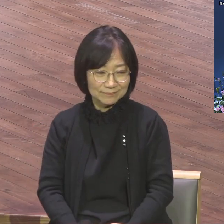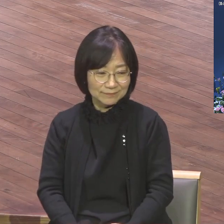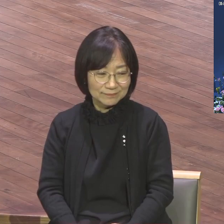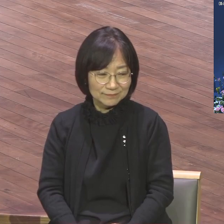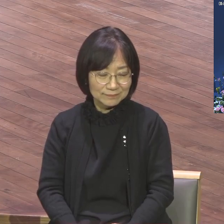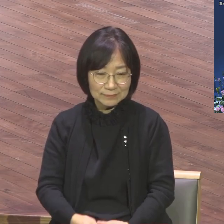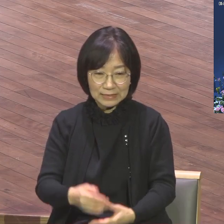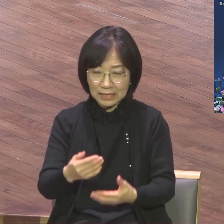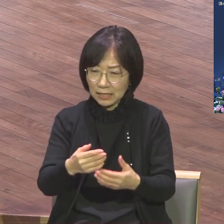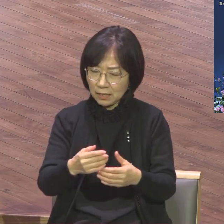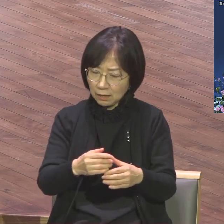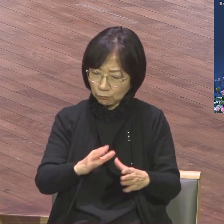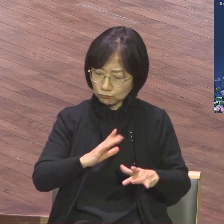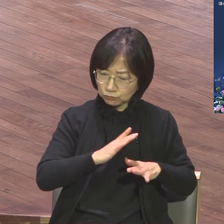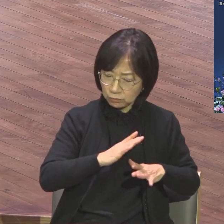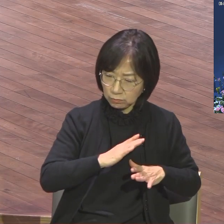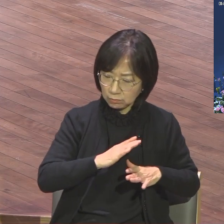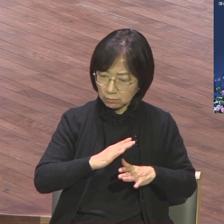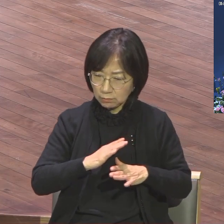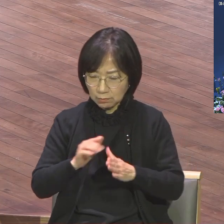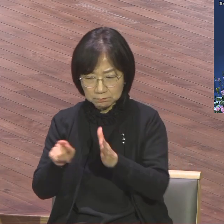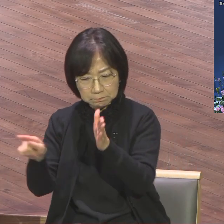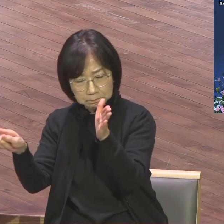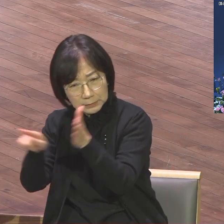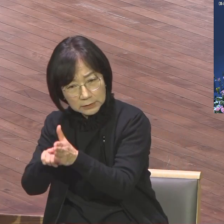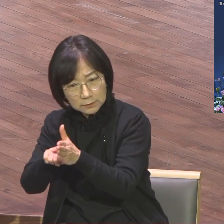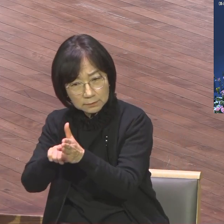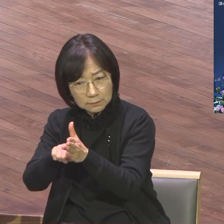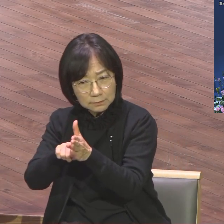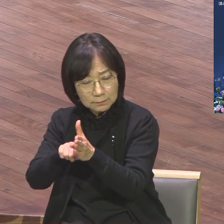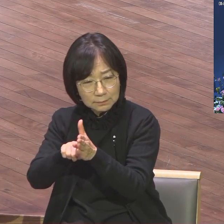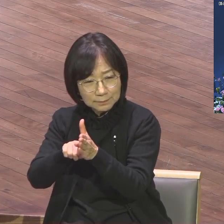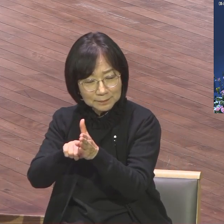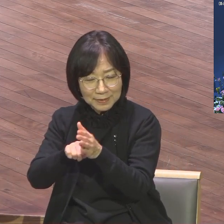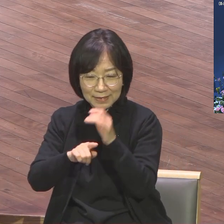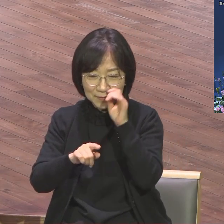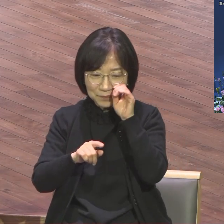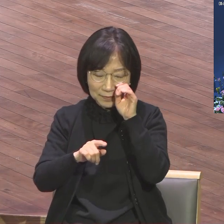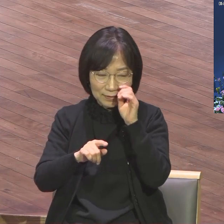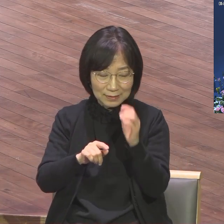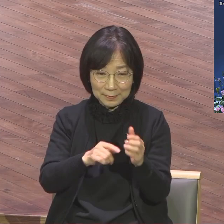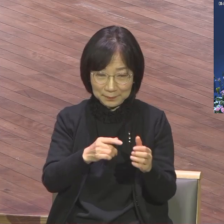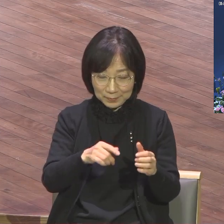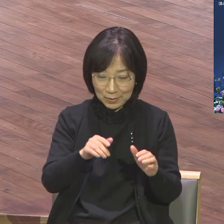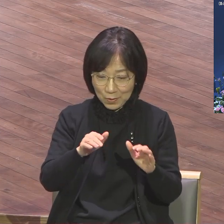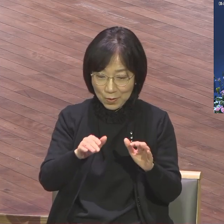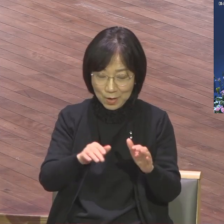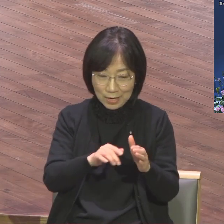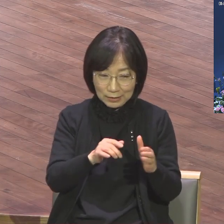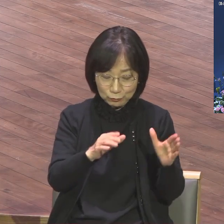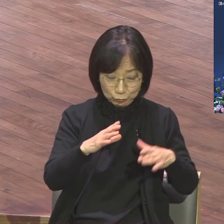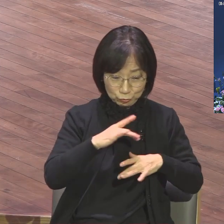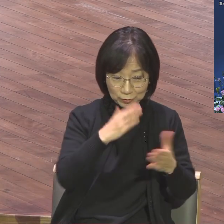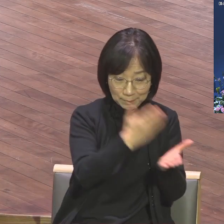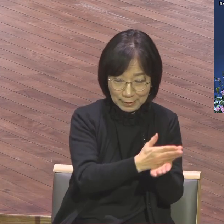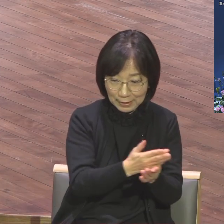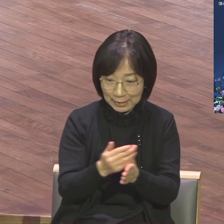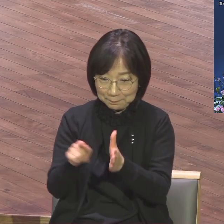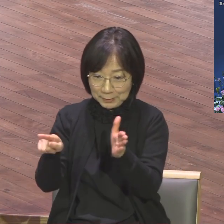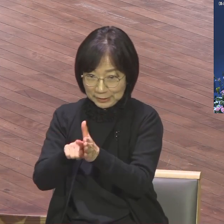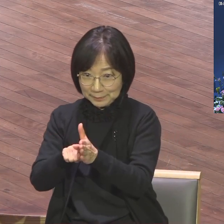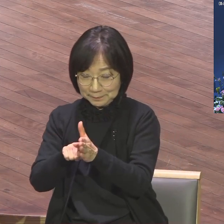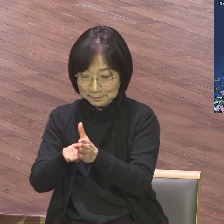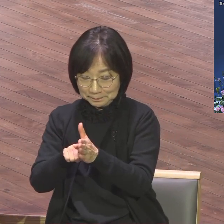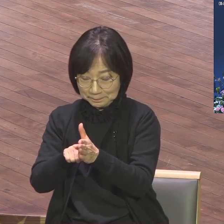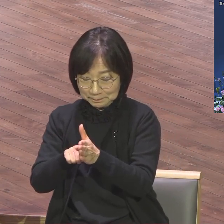흔히 두려워하지 말고 믿기만 하라는 이 말 제목으로 이 본문을 설교를 많이 합니다. 믿기만 하고 두려워하지